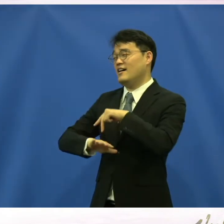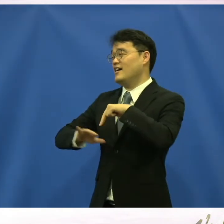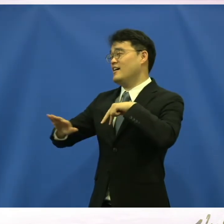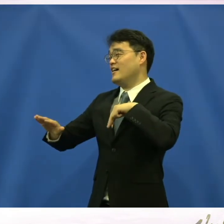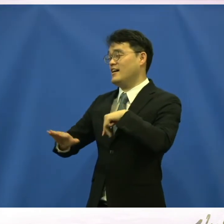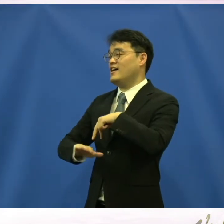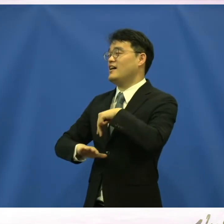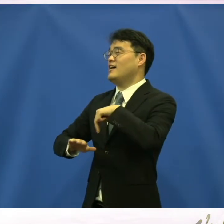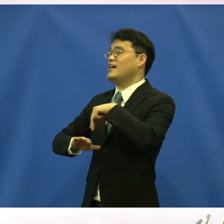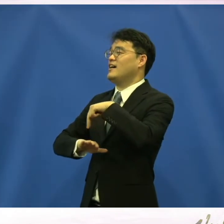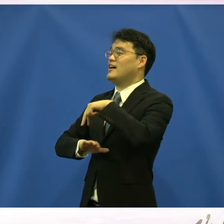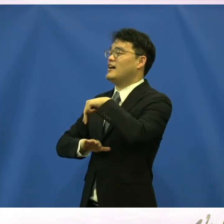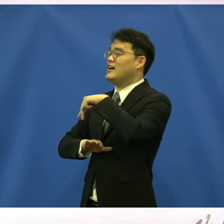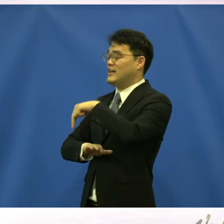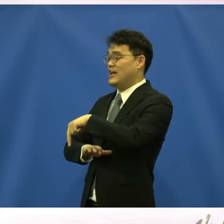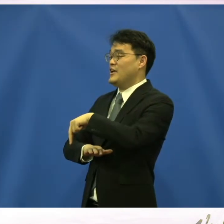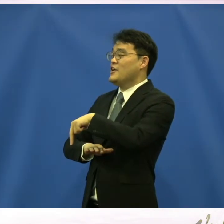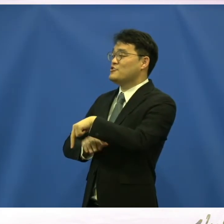가리라